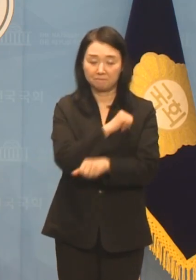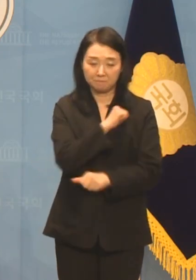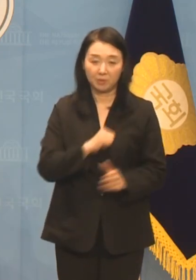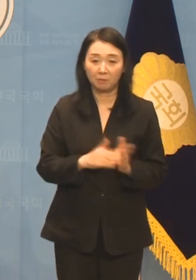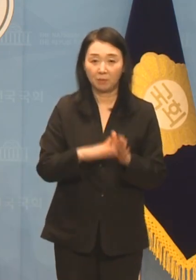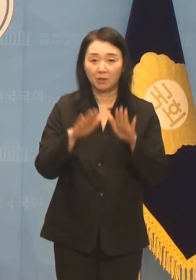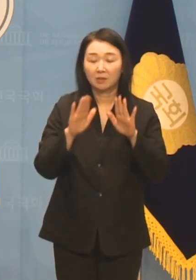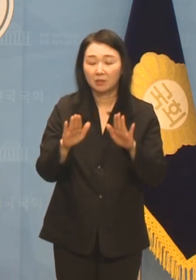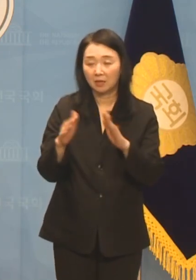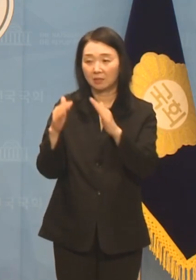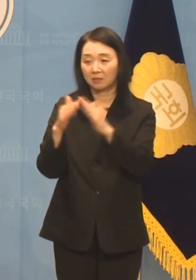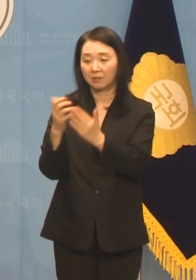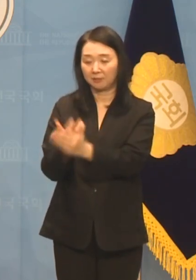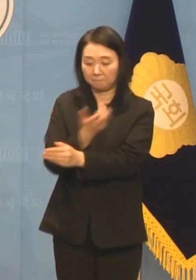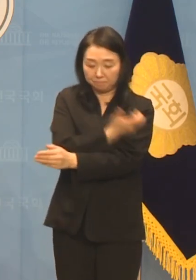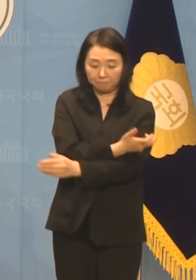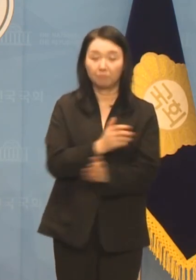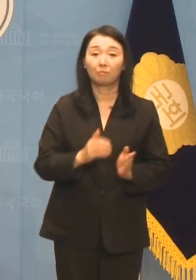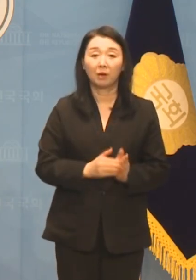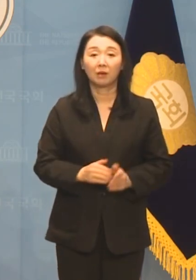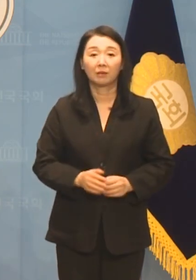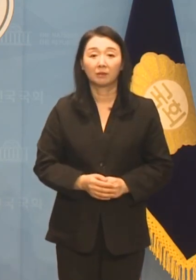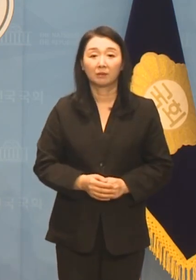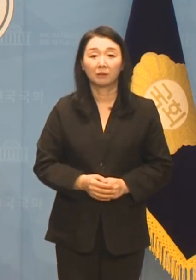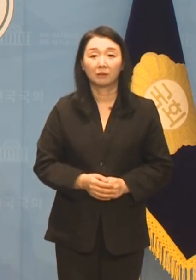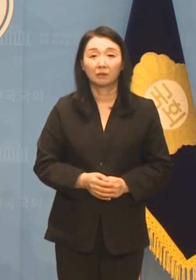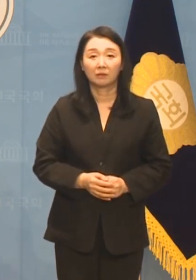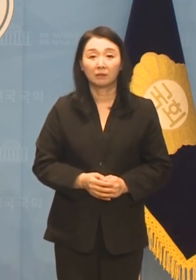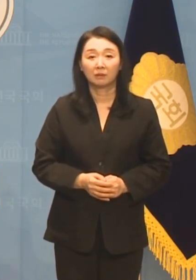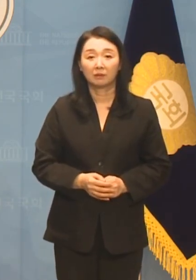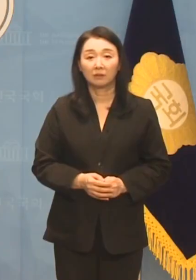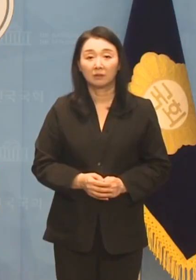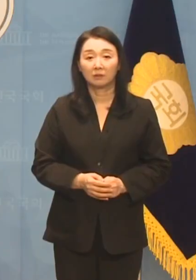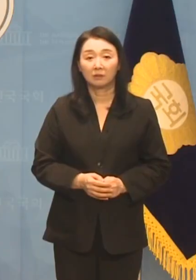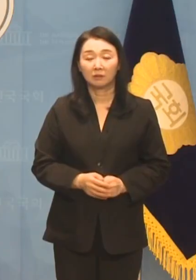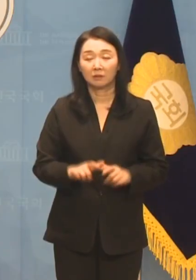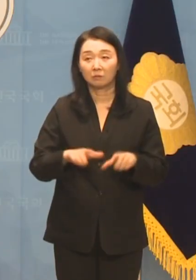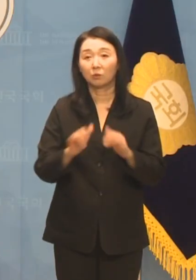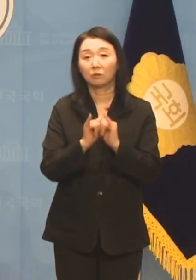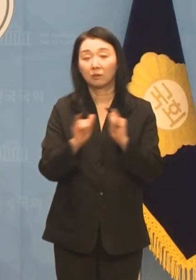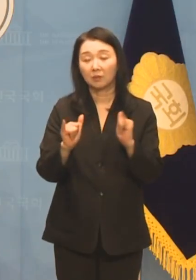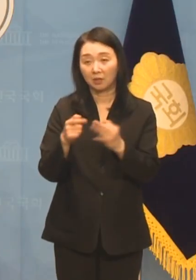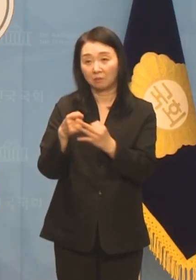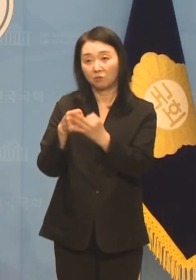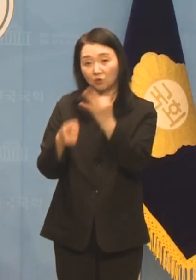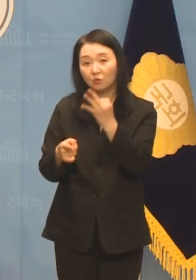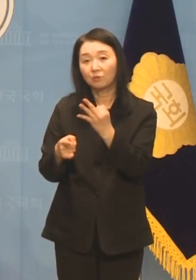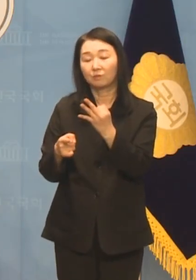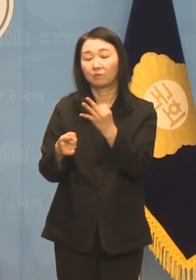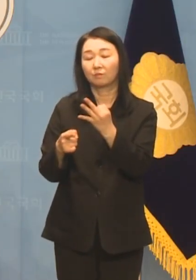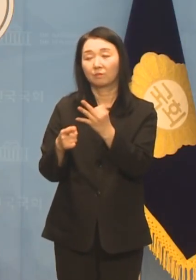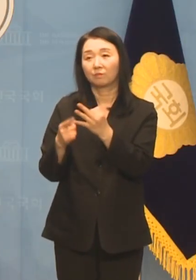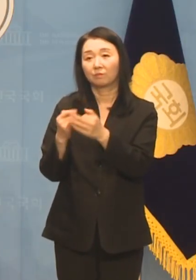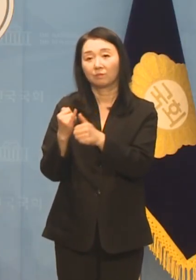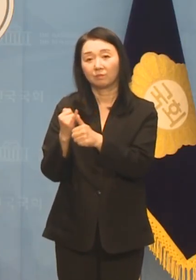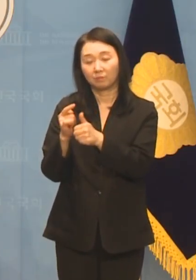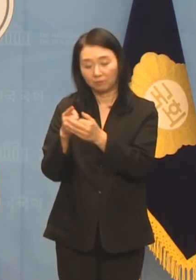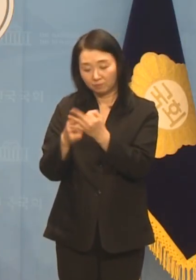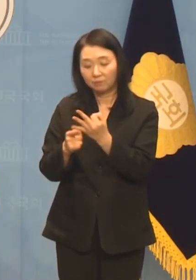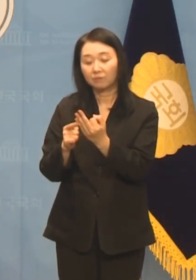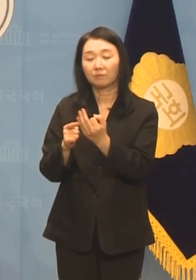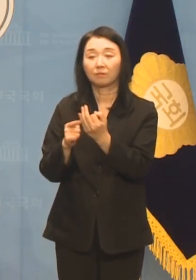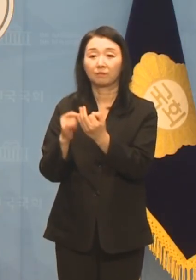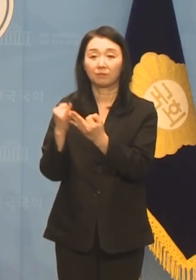이제야 간저에서 퇴거합니다. 민간인 윤석열과 김건희는 국가 중요시설인